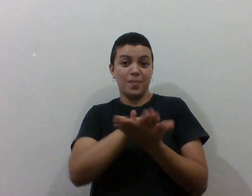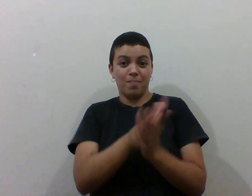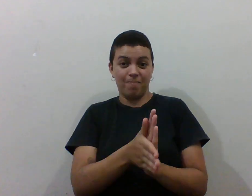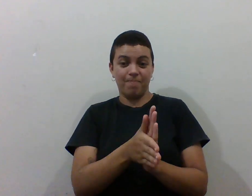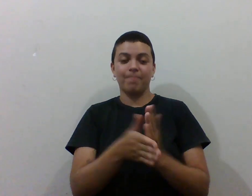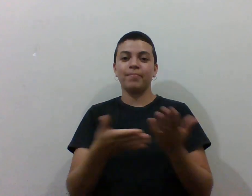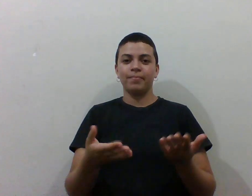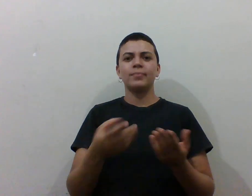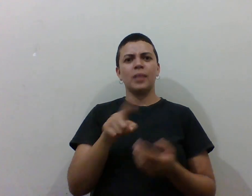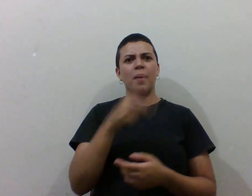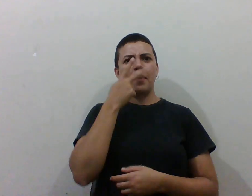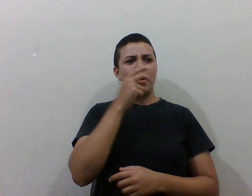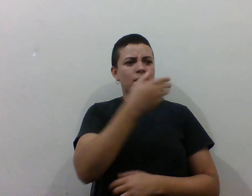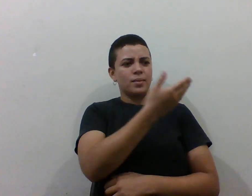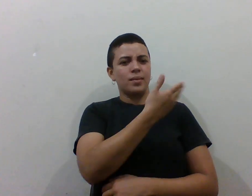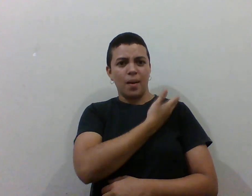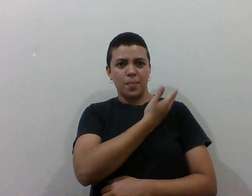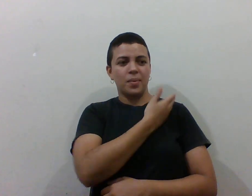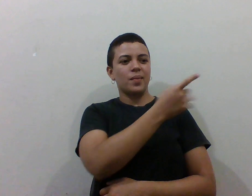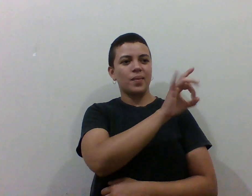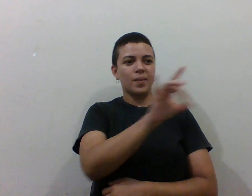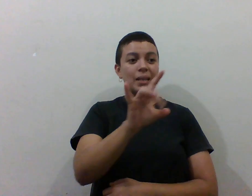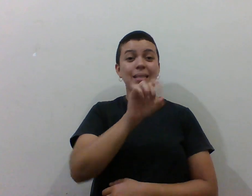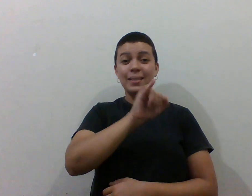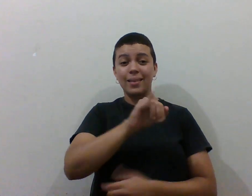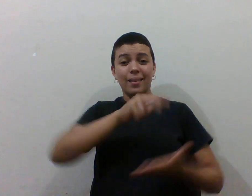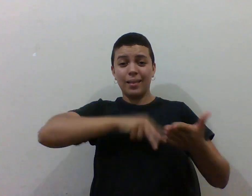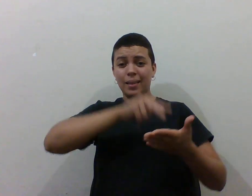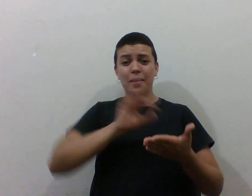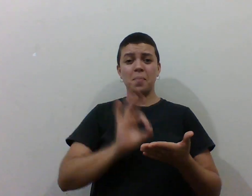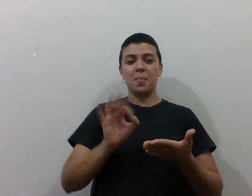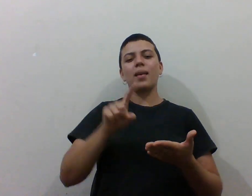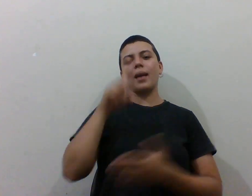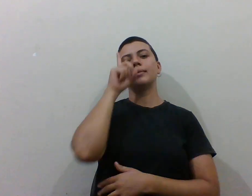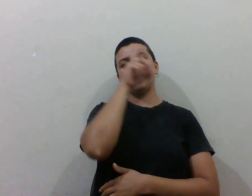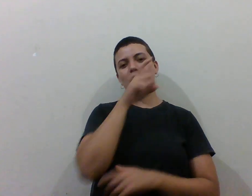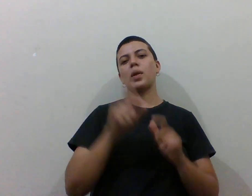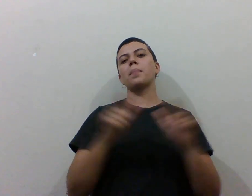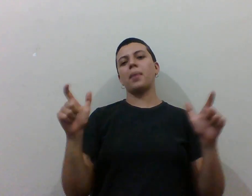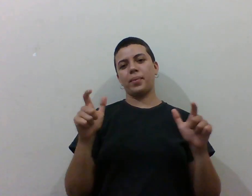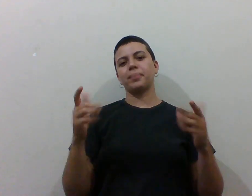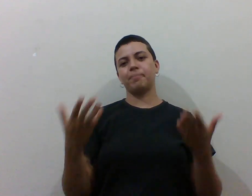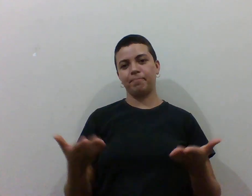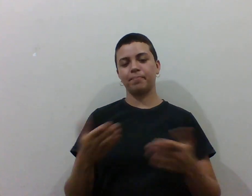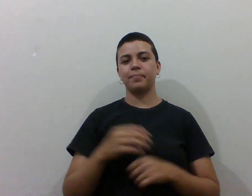ser mais difícil ainda tentar fazer essa abordagem transversal dos direitos humanos dentro da sua